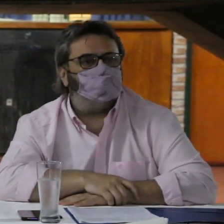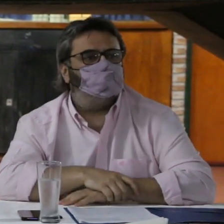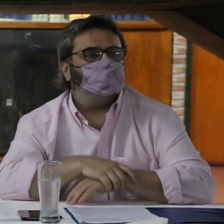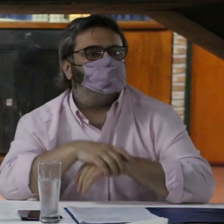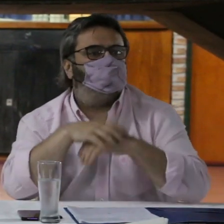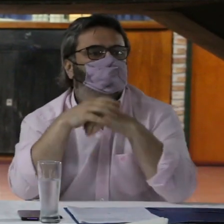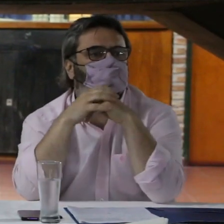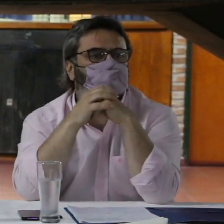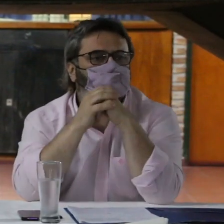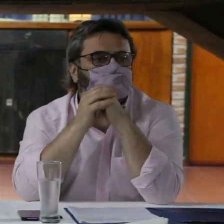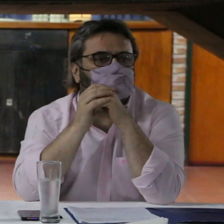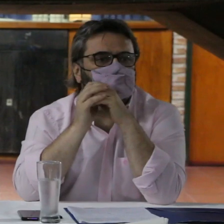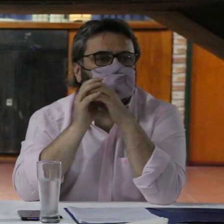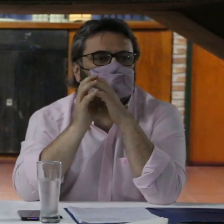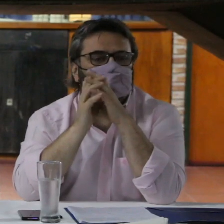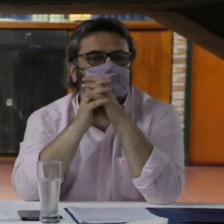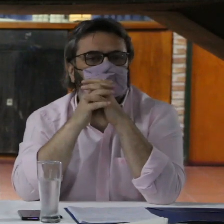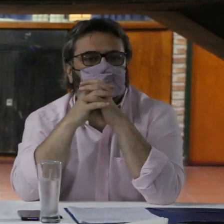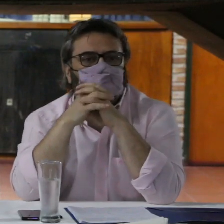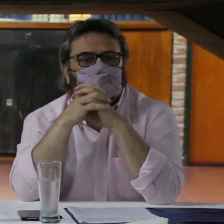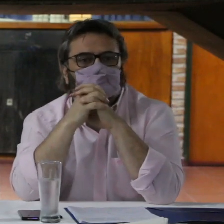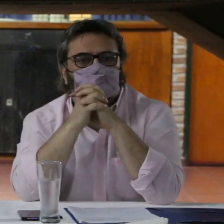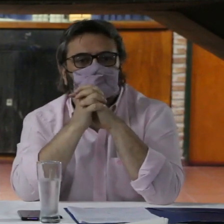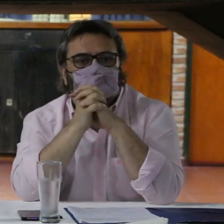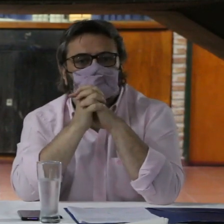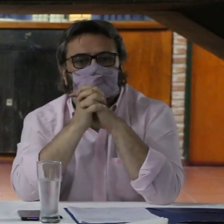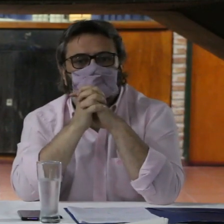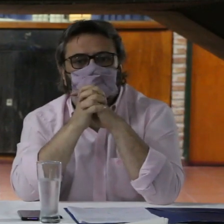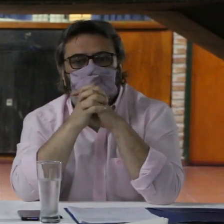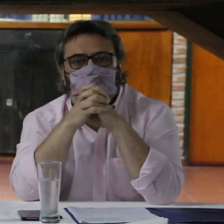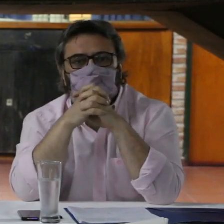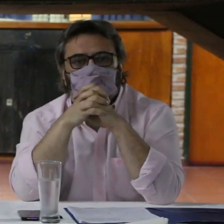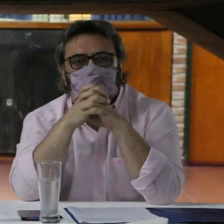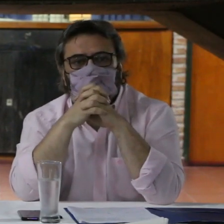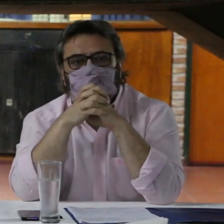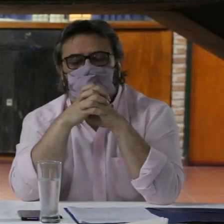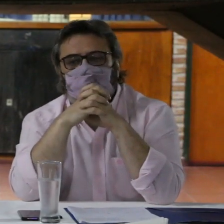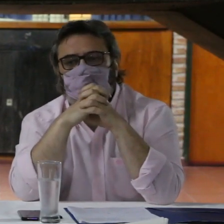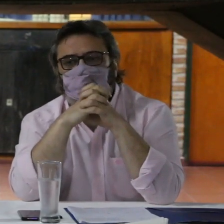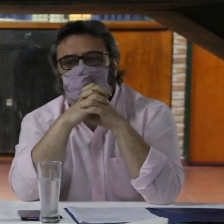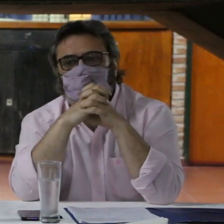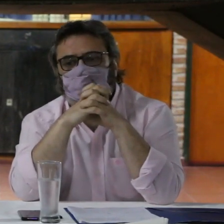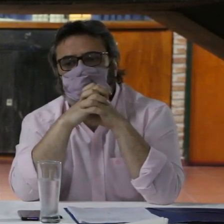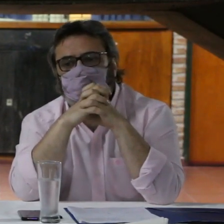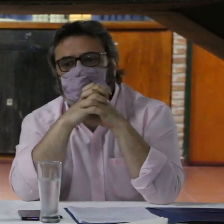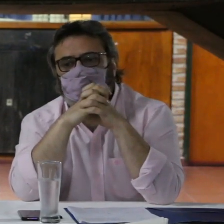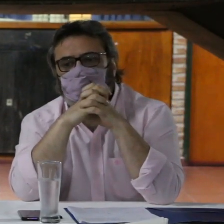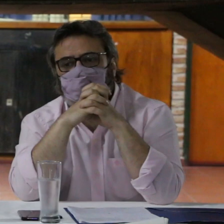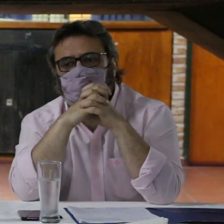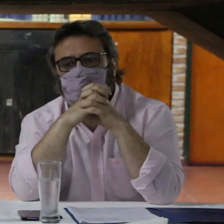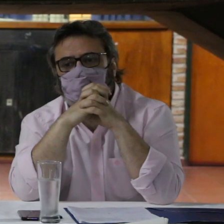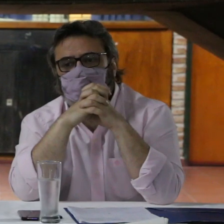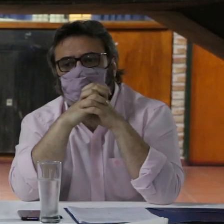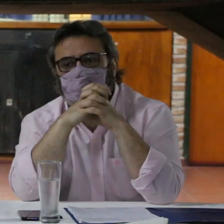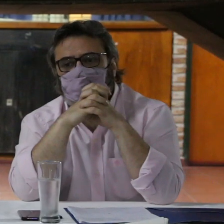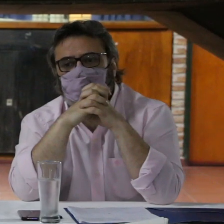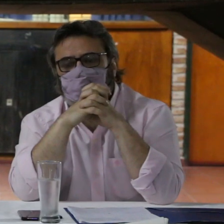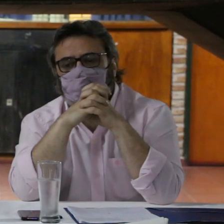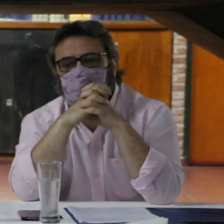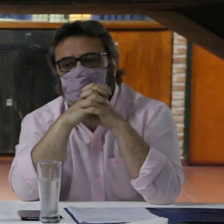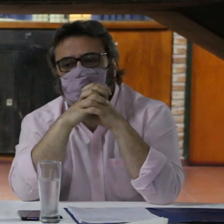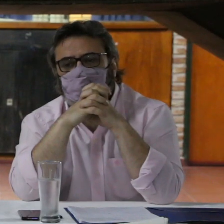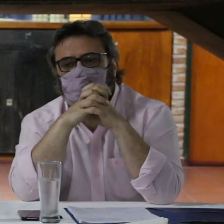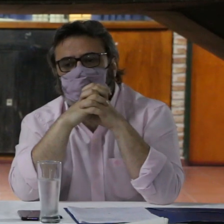con nuestros chicos, qué pasa con las escuelas, y abrir el sueño de que la puerta